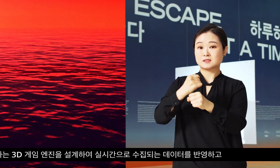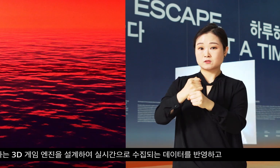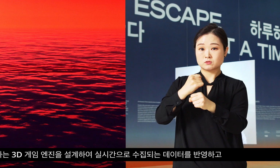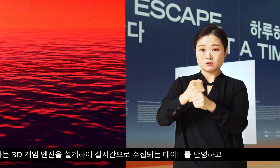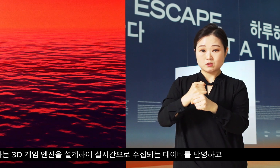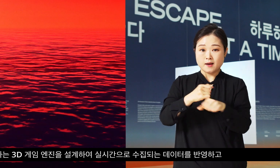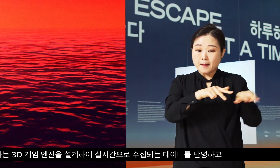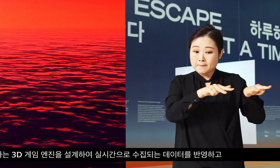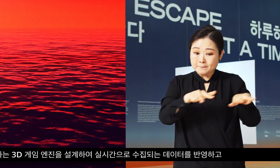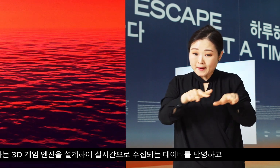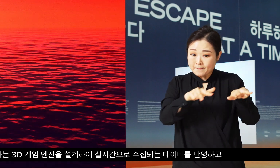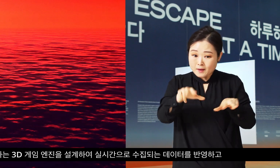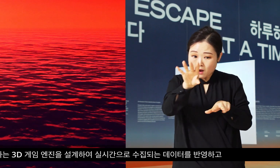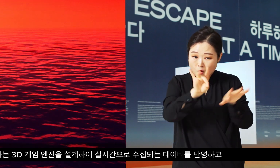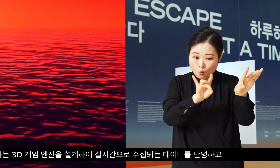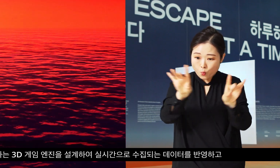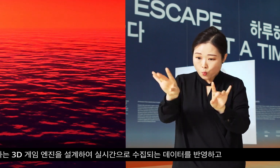실시간으로 수집되는 데이터를 반영하고